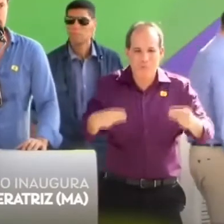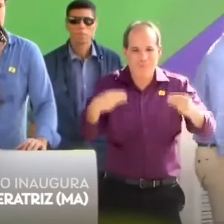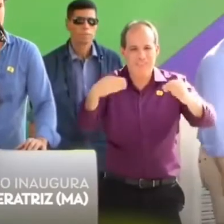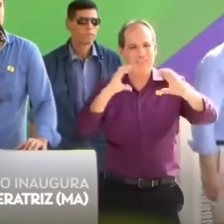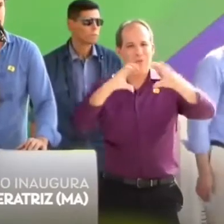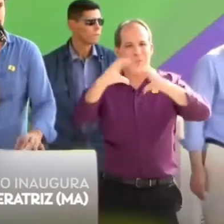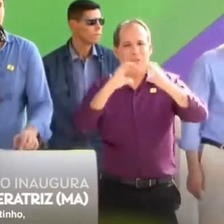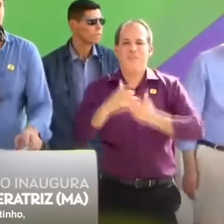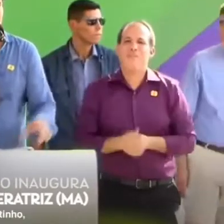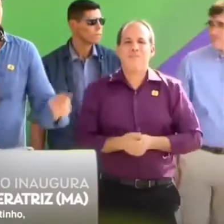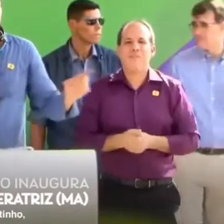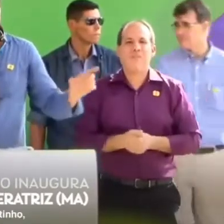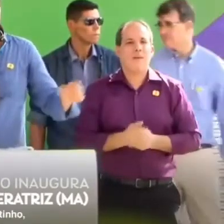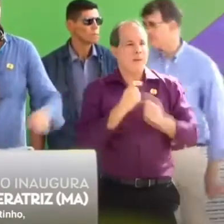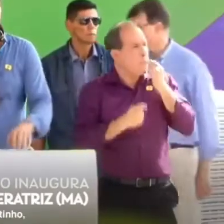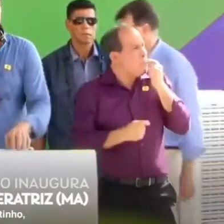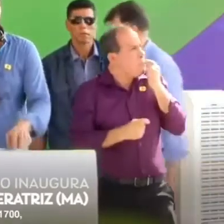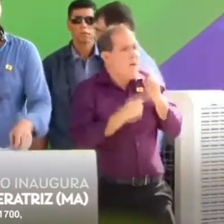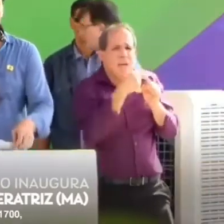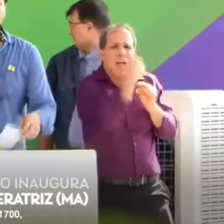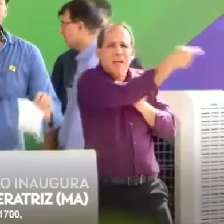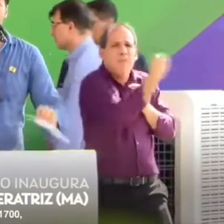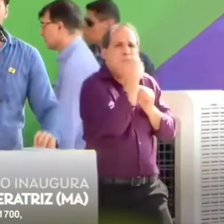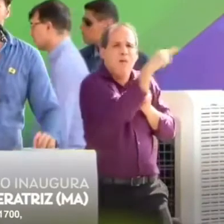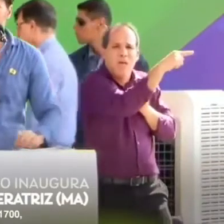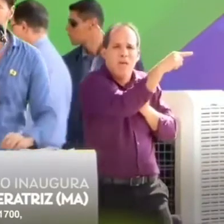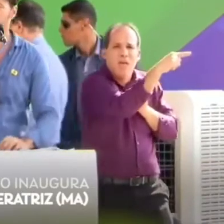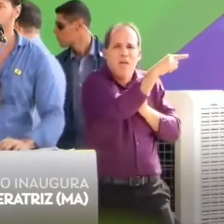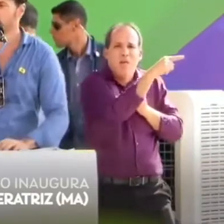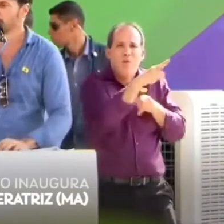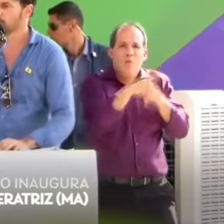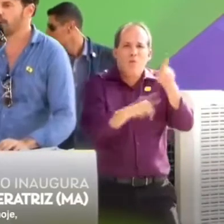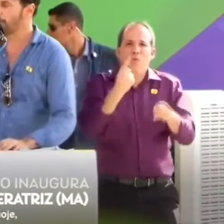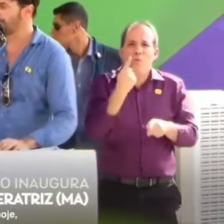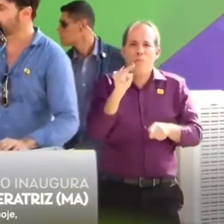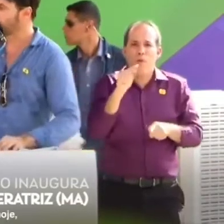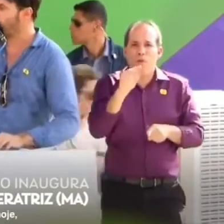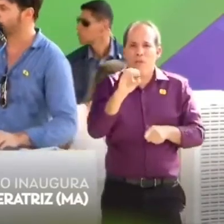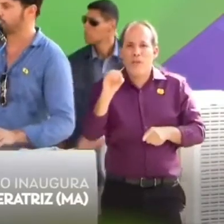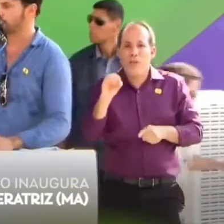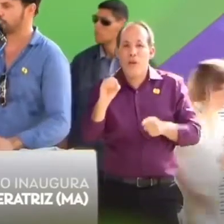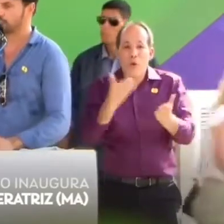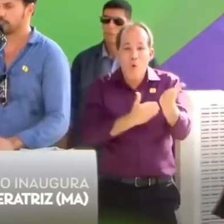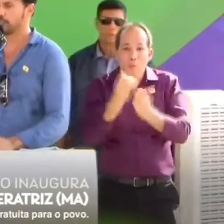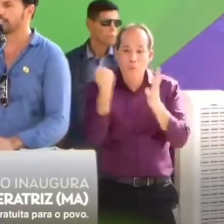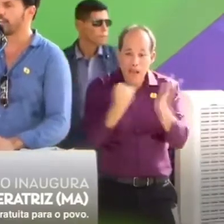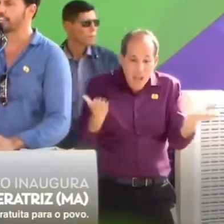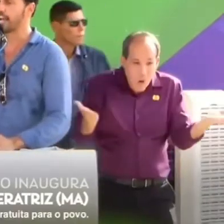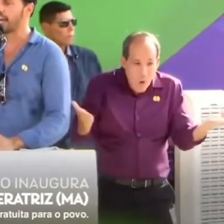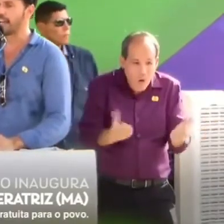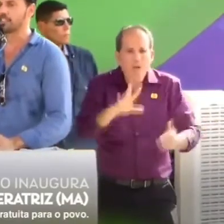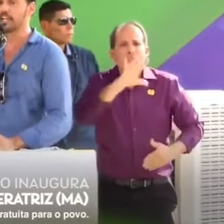Comunicações. Aqui bem pertinho, no povoado 1700, a partir de hoje vai